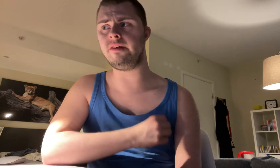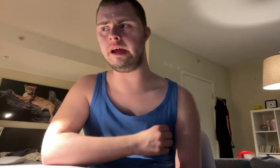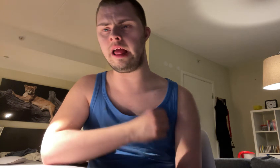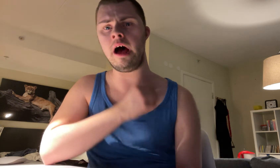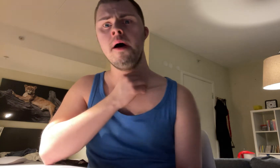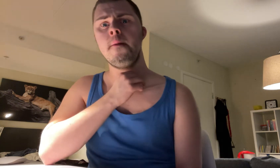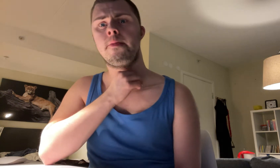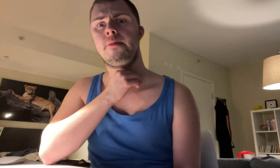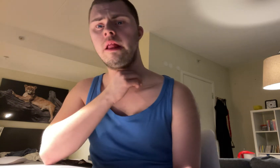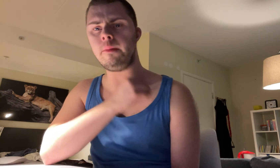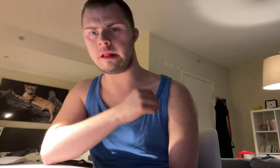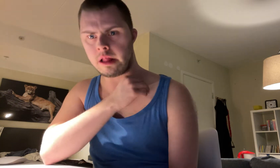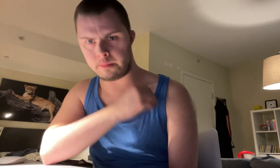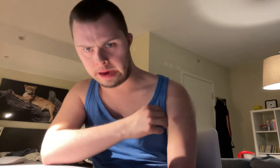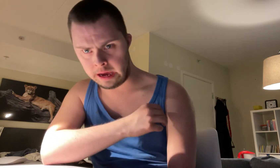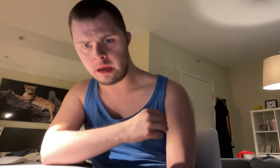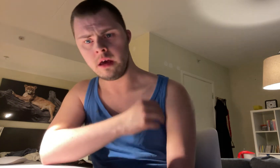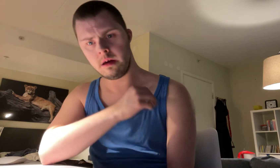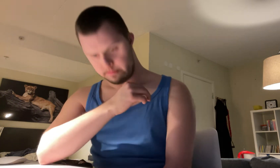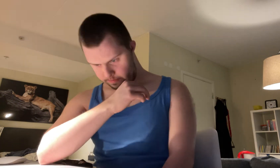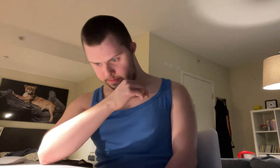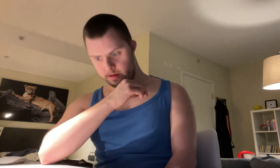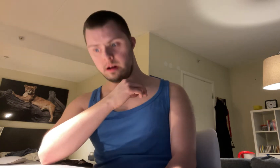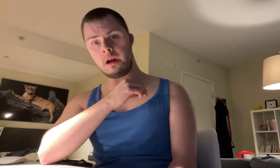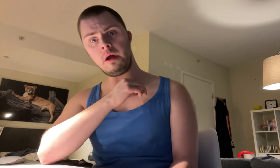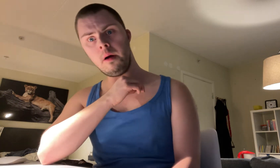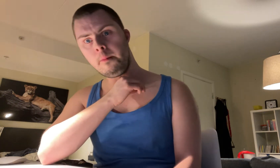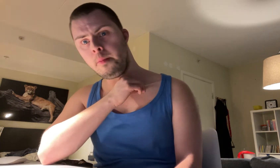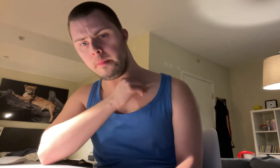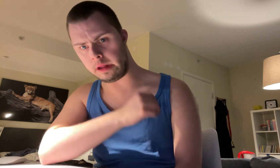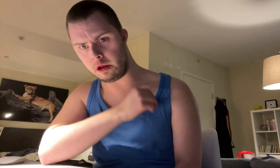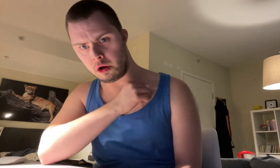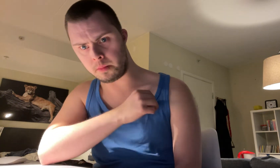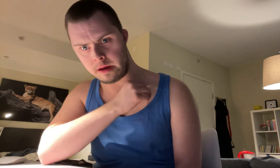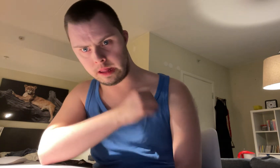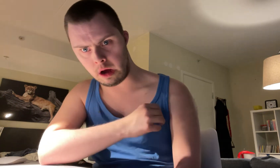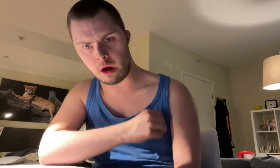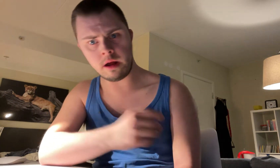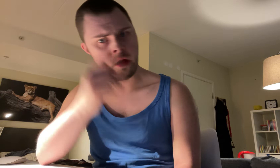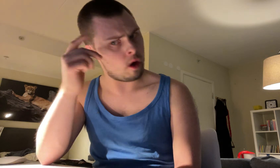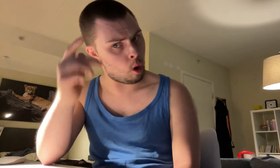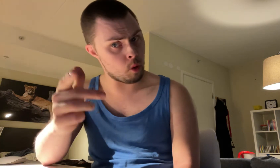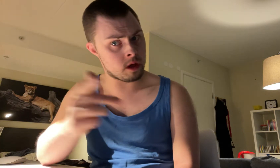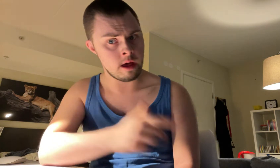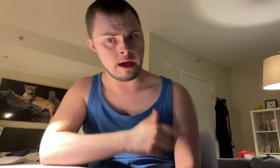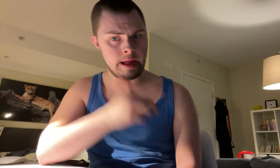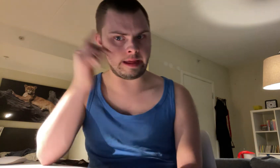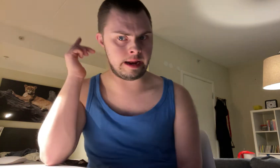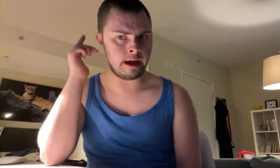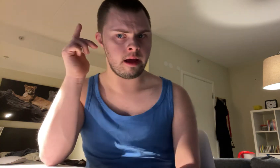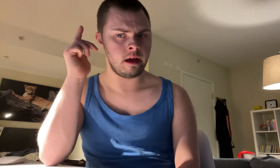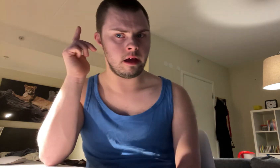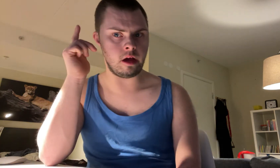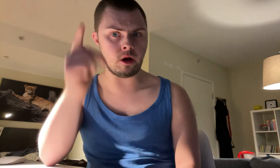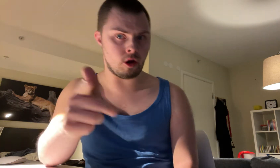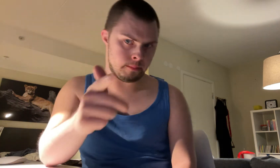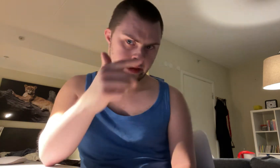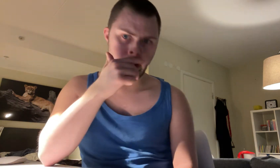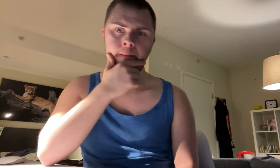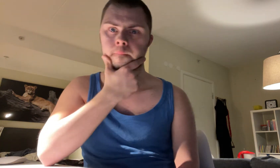flera prenumeranter till mig på min YouTube-kanal och ett till om det.